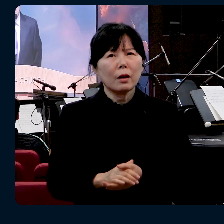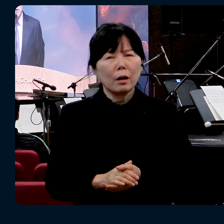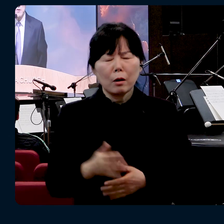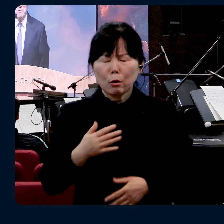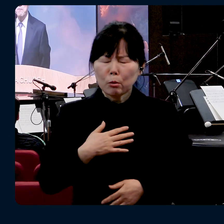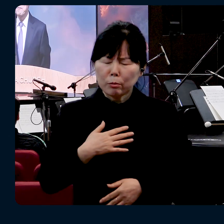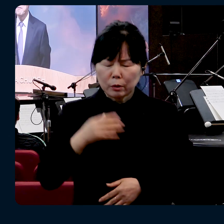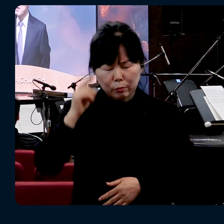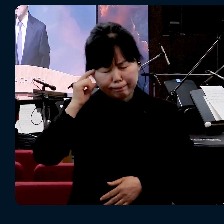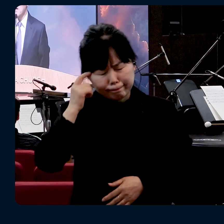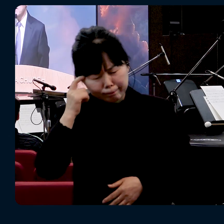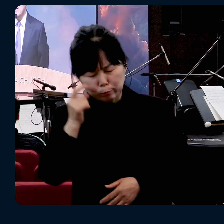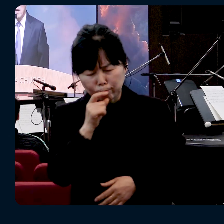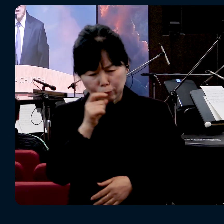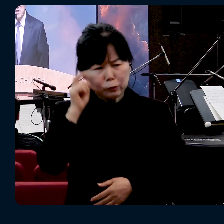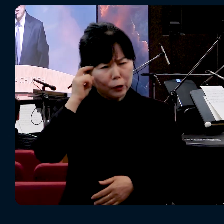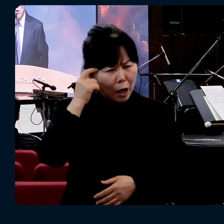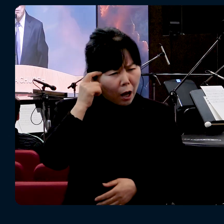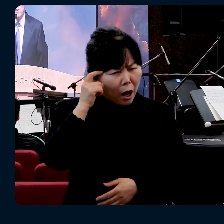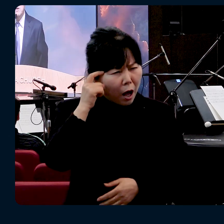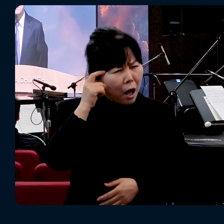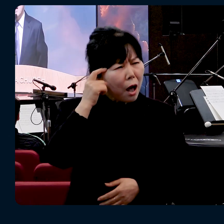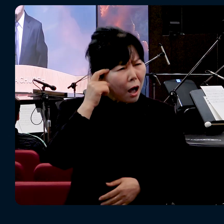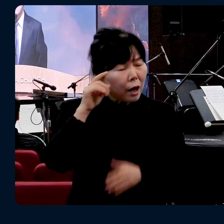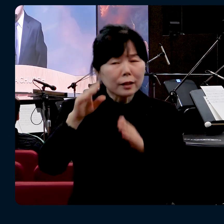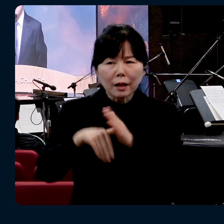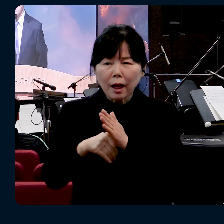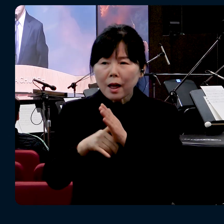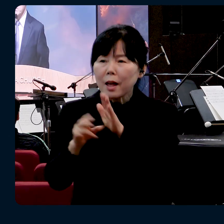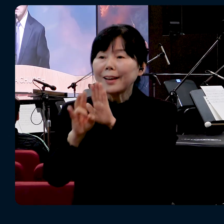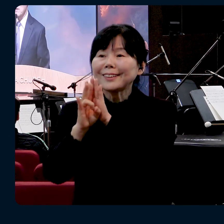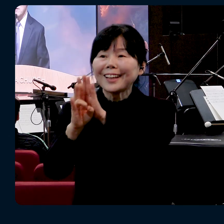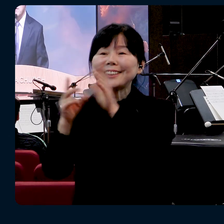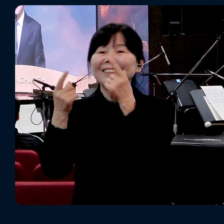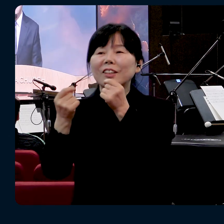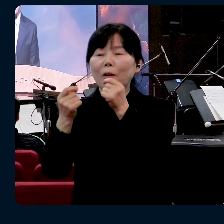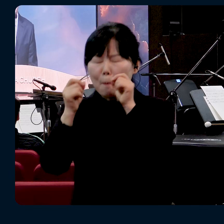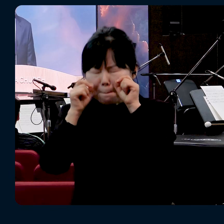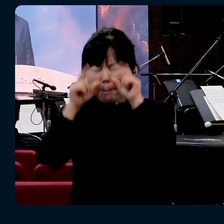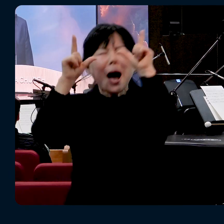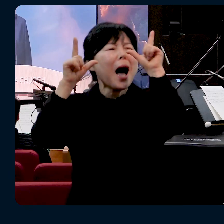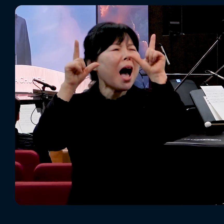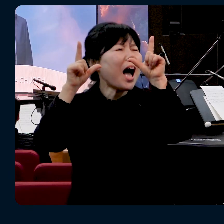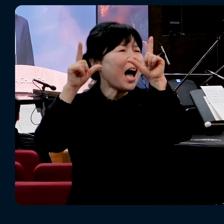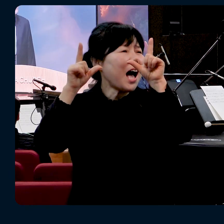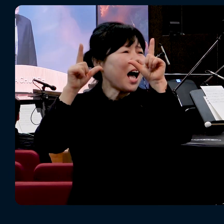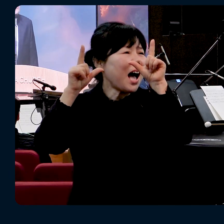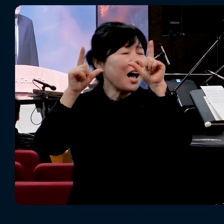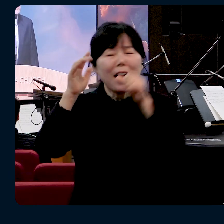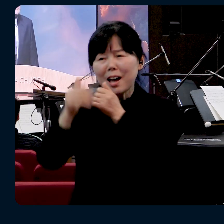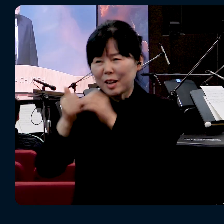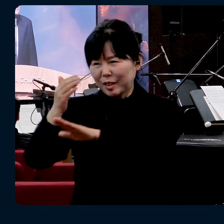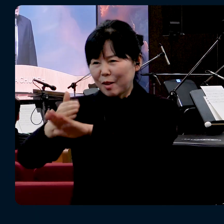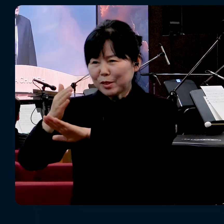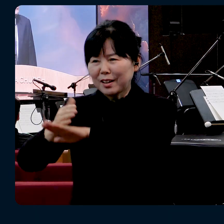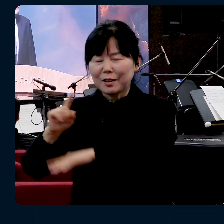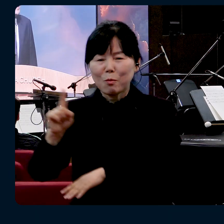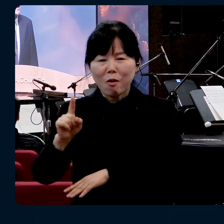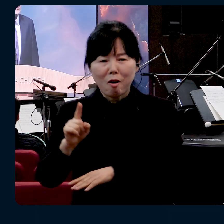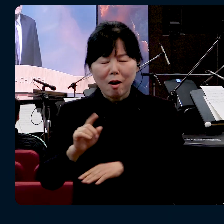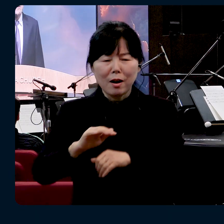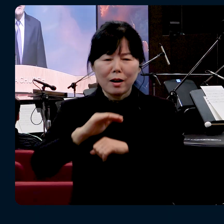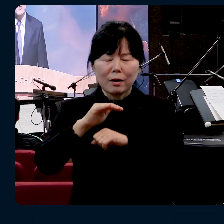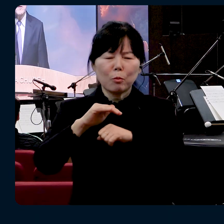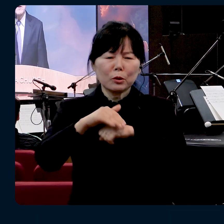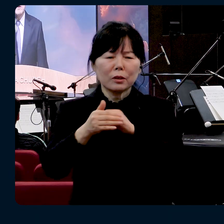이 말씀을 묵상하면서 제가 계시처럼 그 답을 깨닫게 되었습니다. 저는 정말 하나님께 감사한 것이,